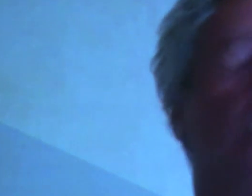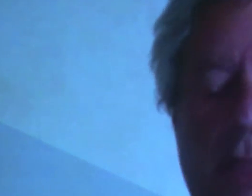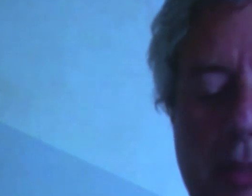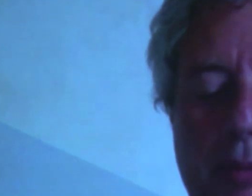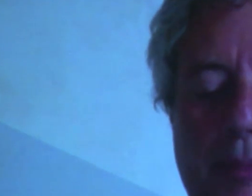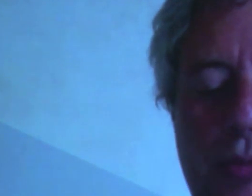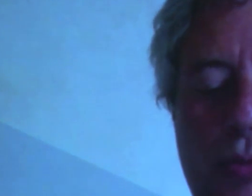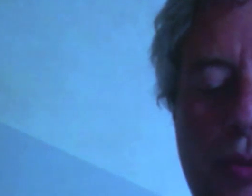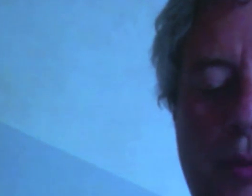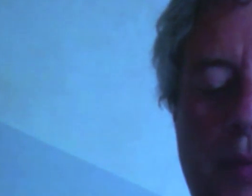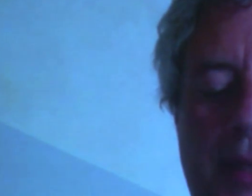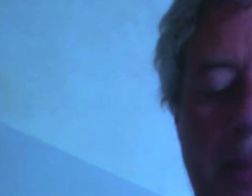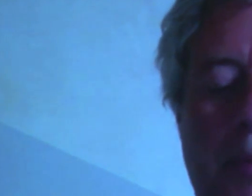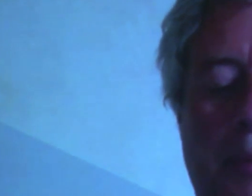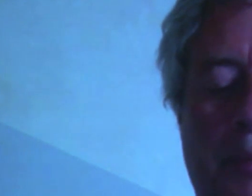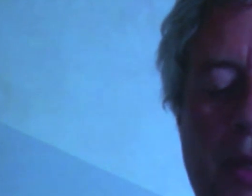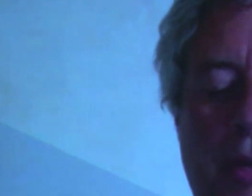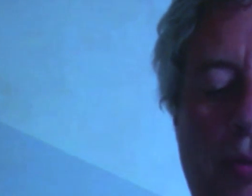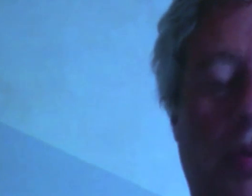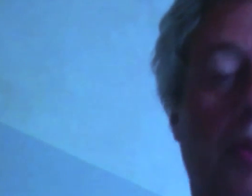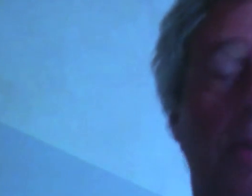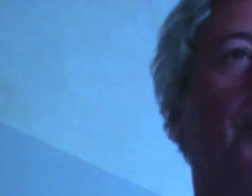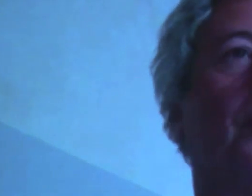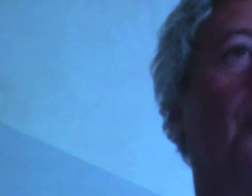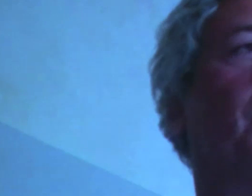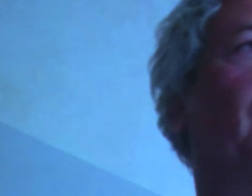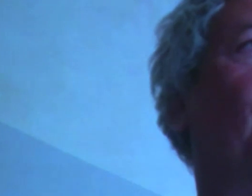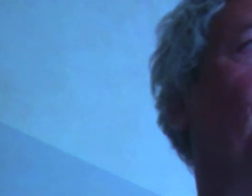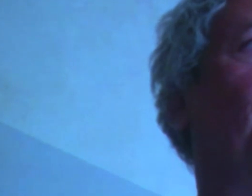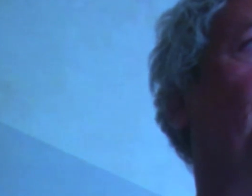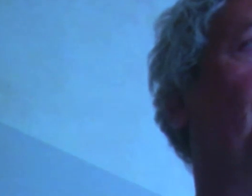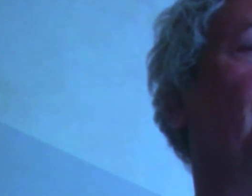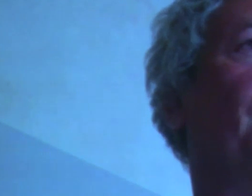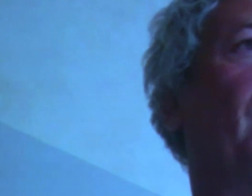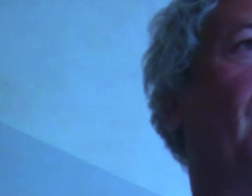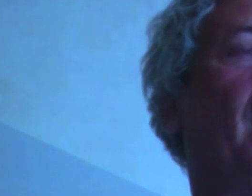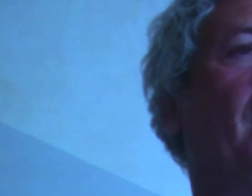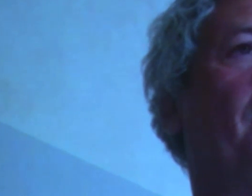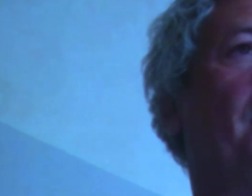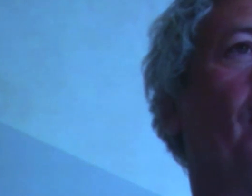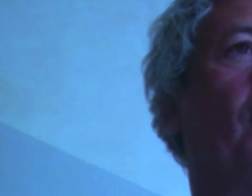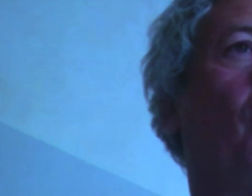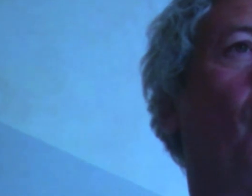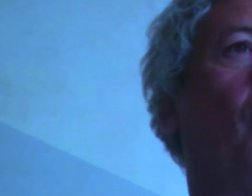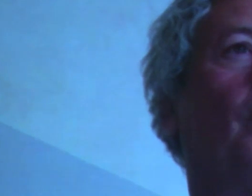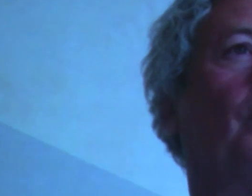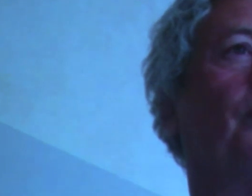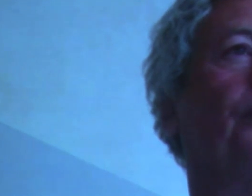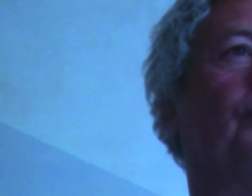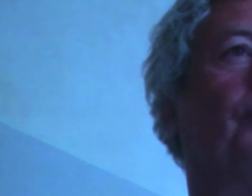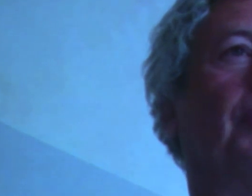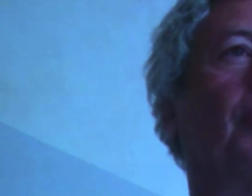giovani era giusto per a tempo con tutto rispetto da tutti fermavano tutti però